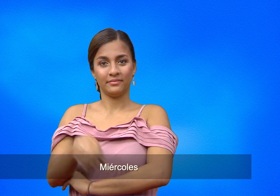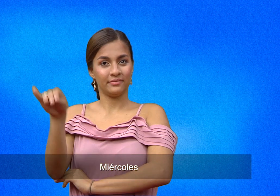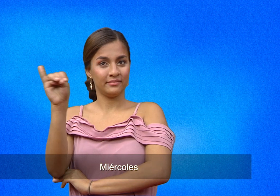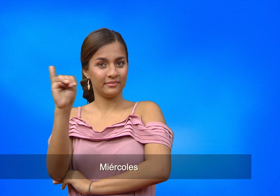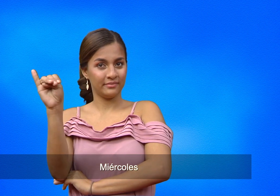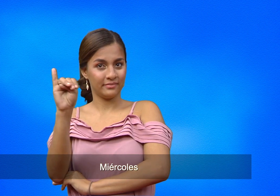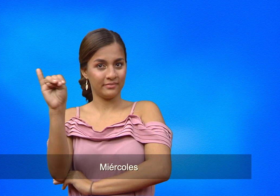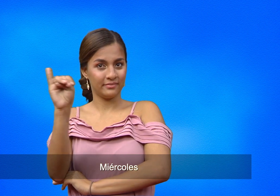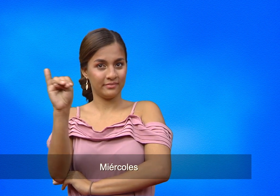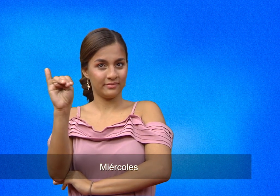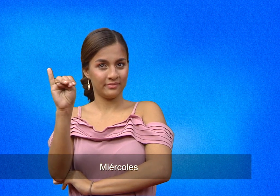miércoles